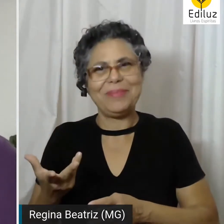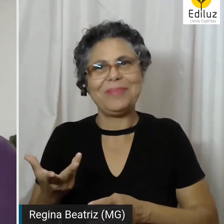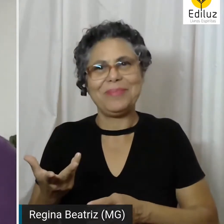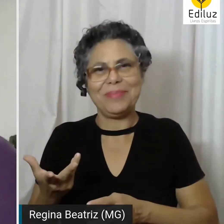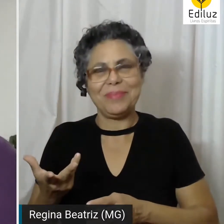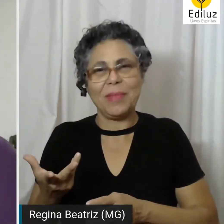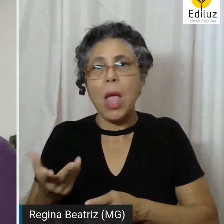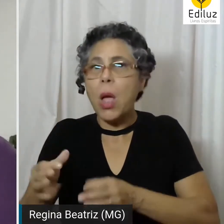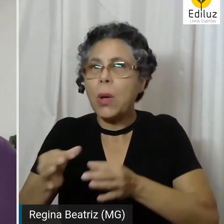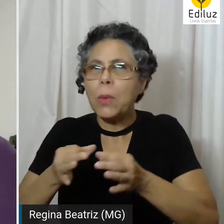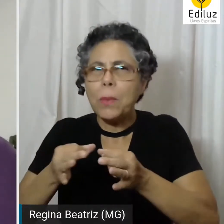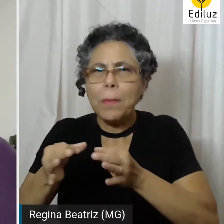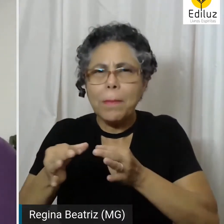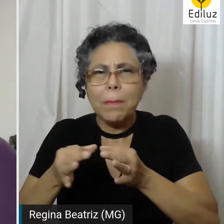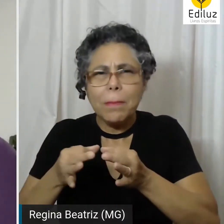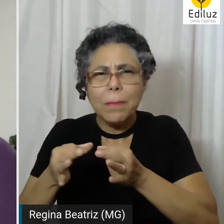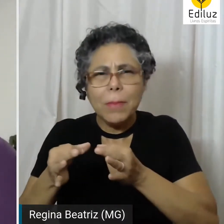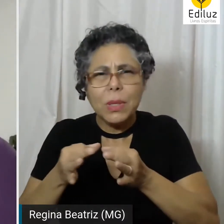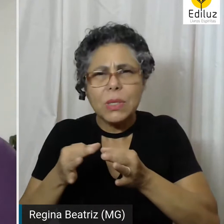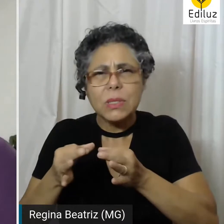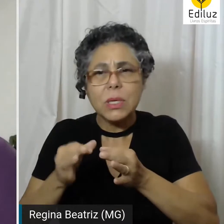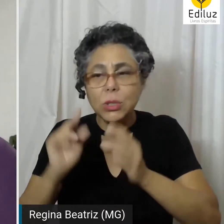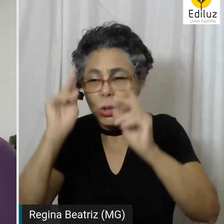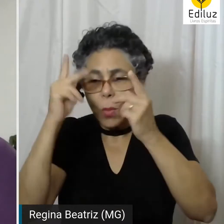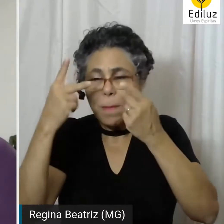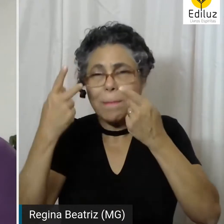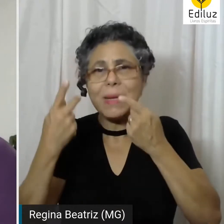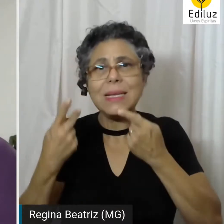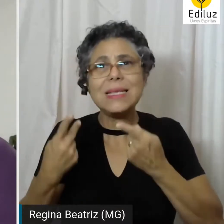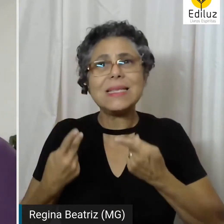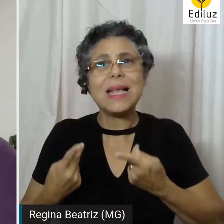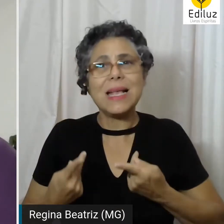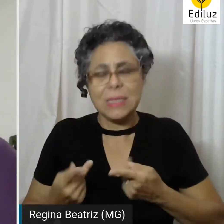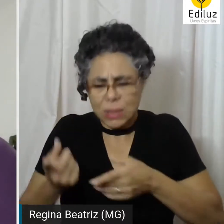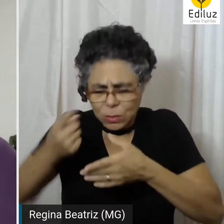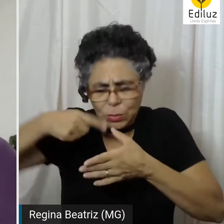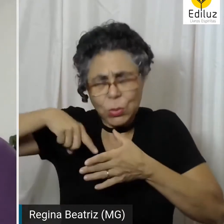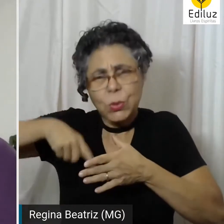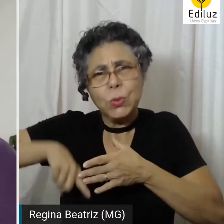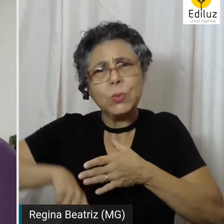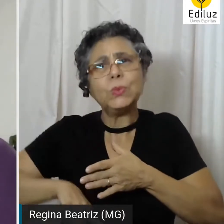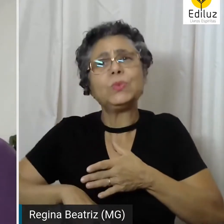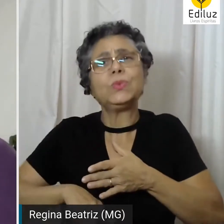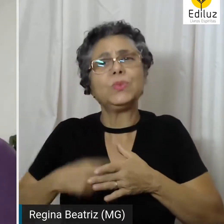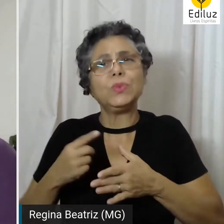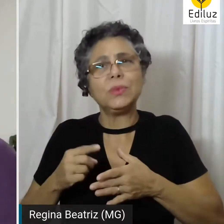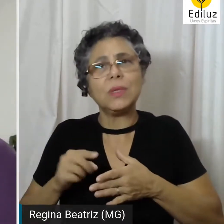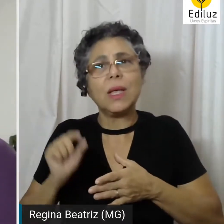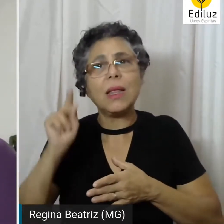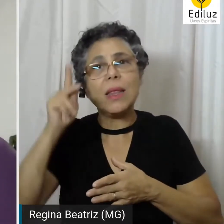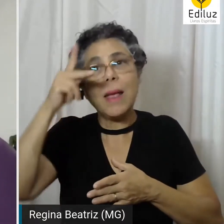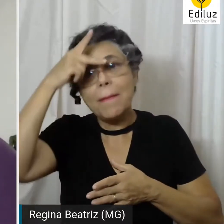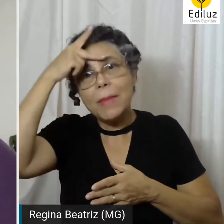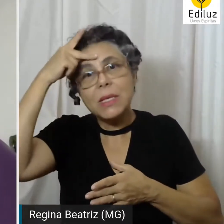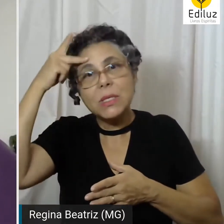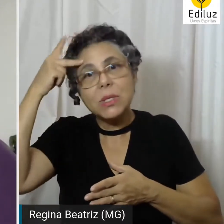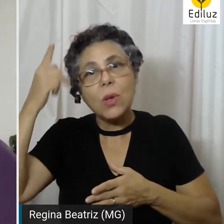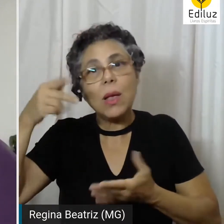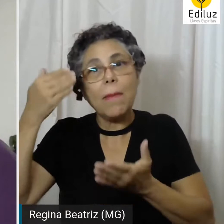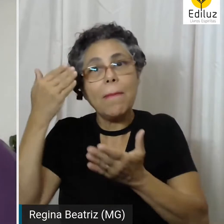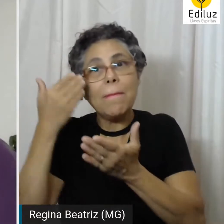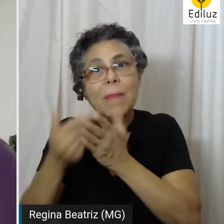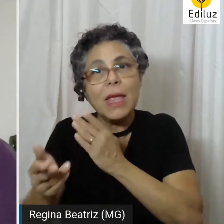num processo de reumanização daquele que perdeu o contato